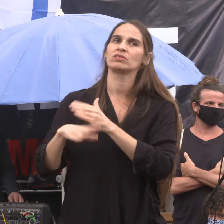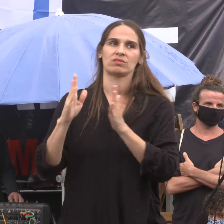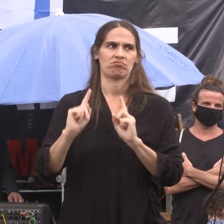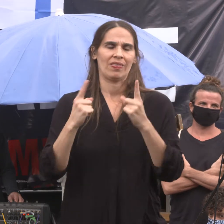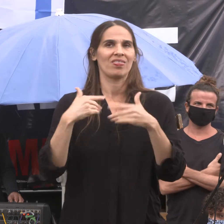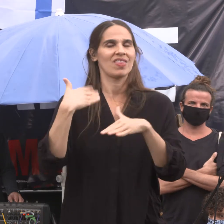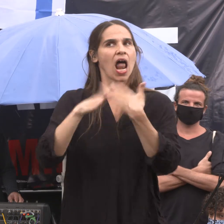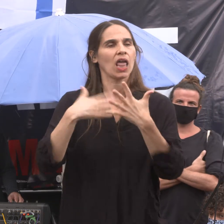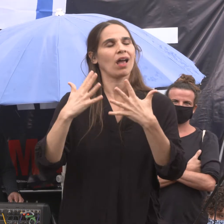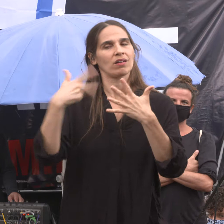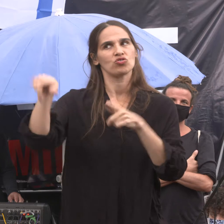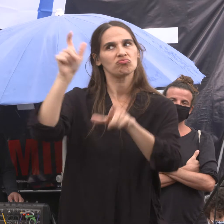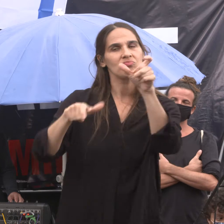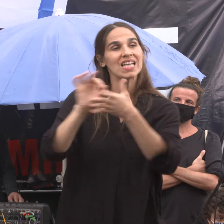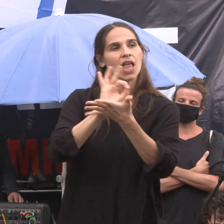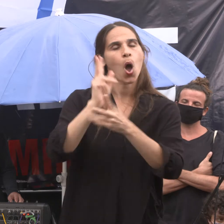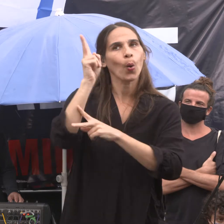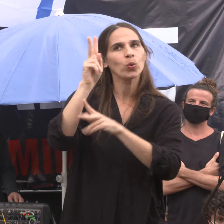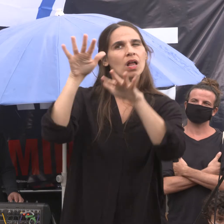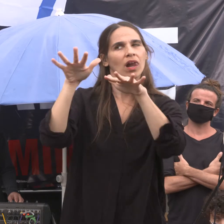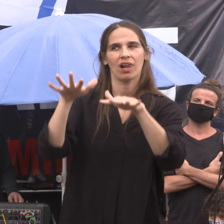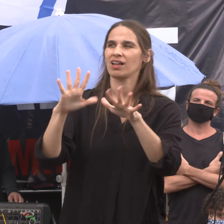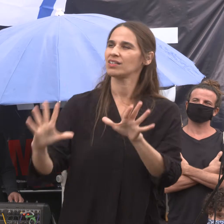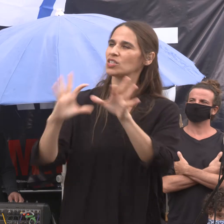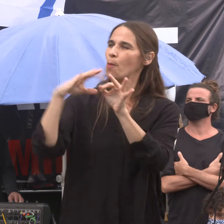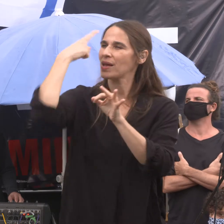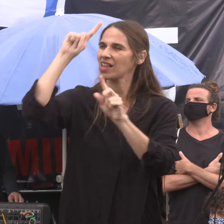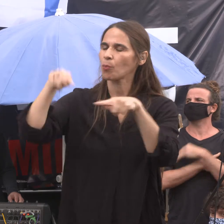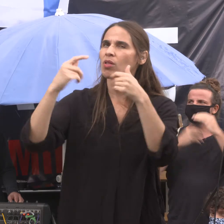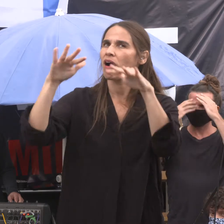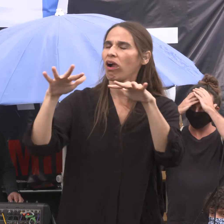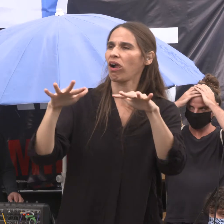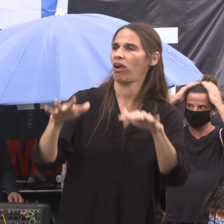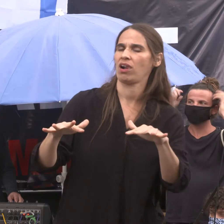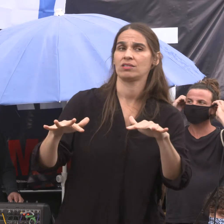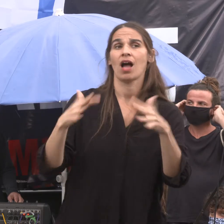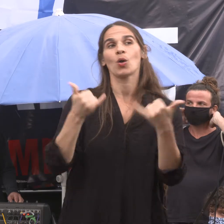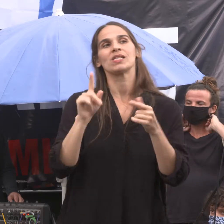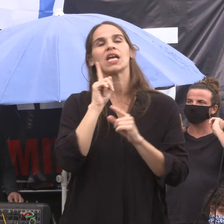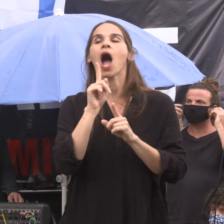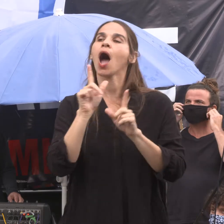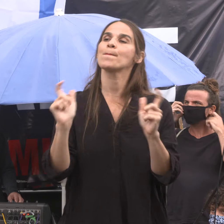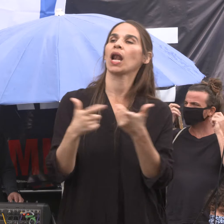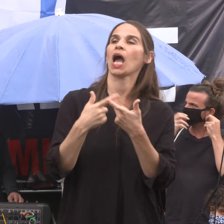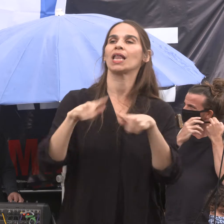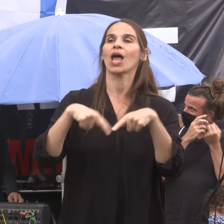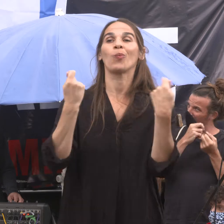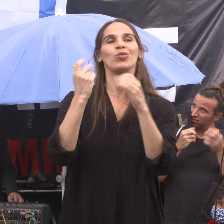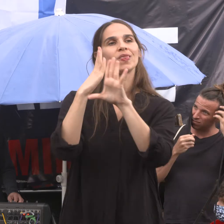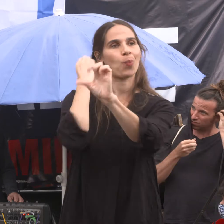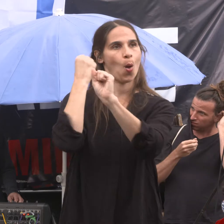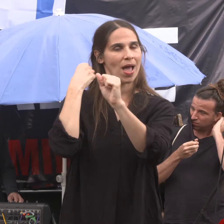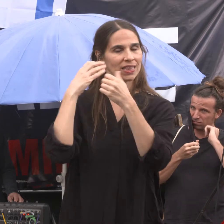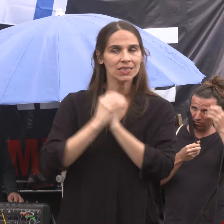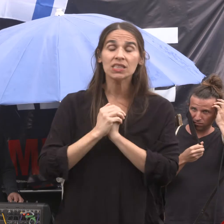תהליך החלשה משמעותי של משרד החוץ ומחלקת קשרי מדע ותרבות, מה שנקרא היום המחלקה לתרבות דיפלומטית,